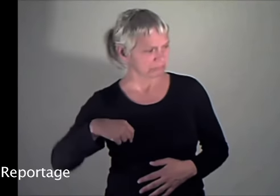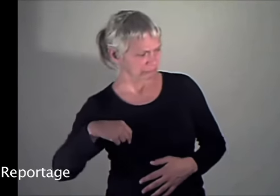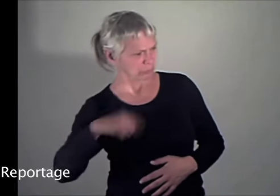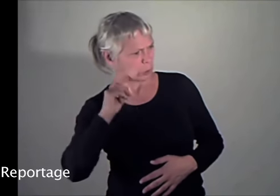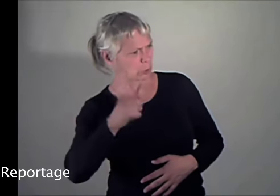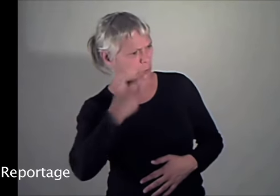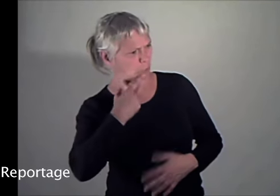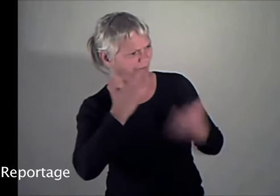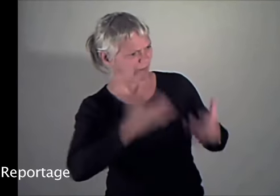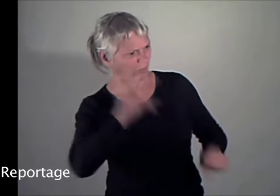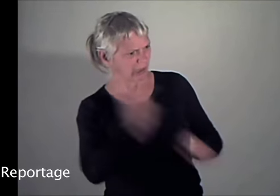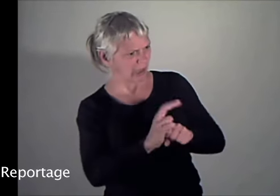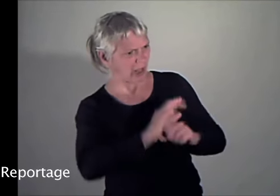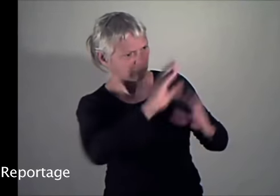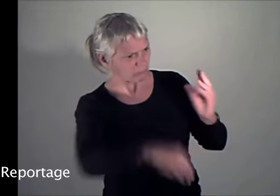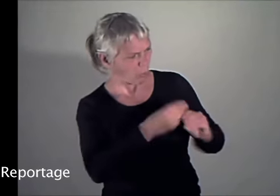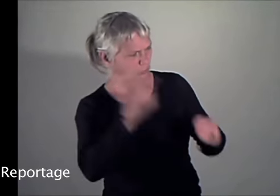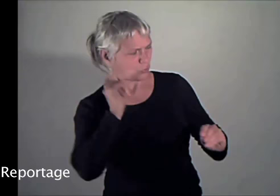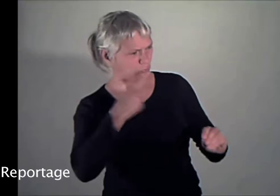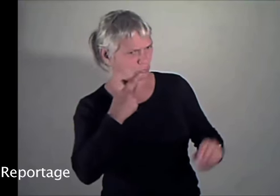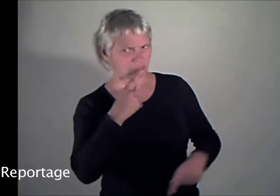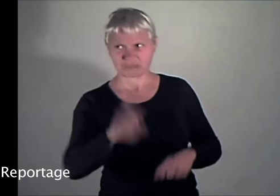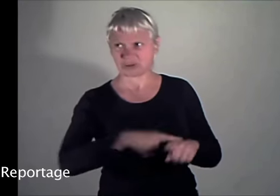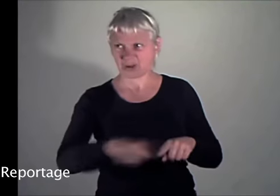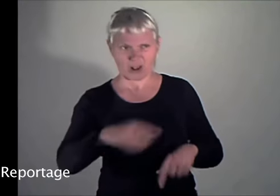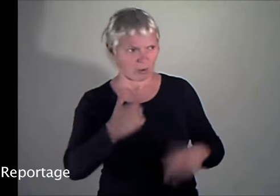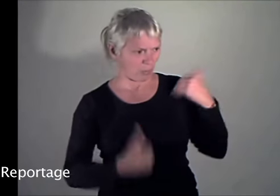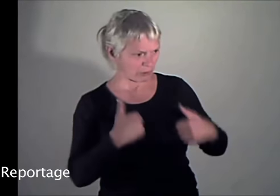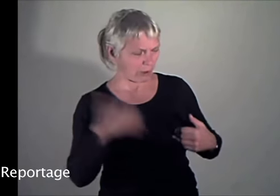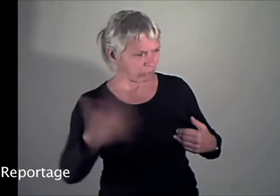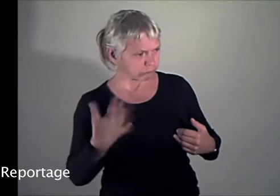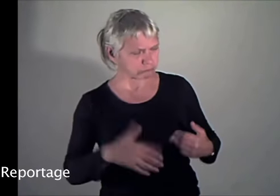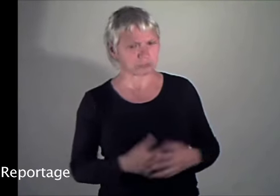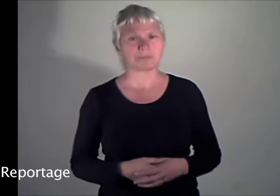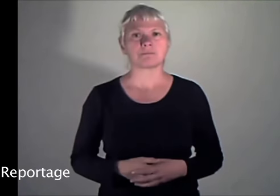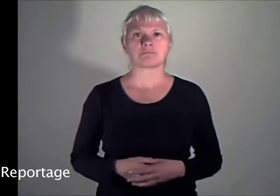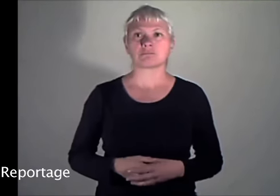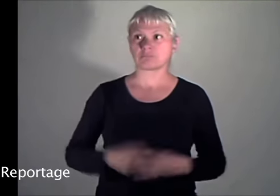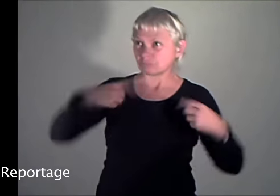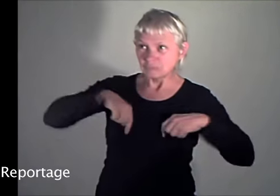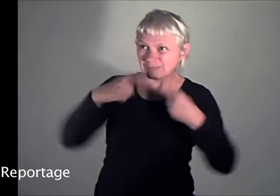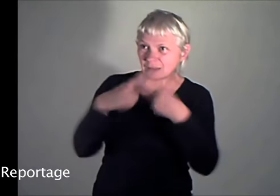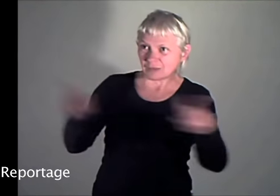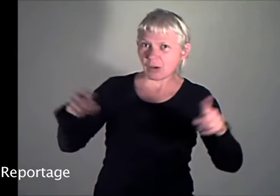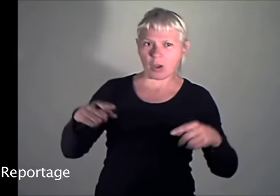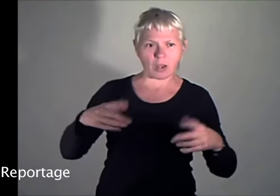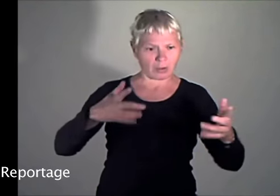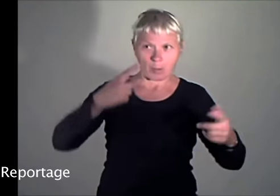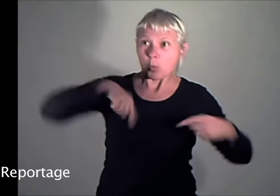veulent garder le monde des sourds. Mais c'est quand même un handicap, c'est quand même bizarre. Mais pour nous, c'est pas ça. Pour nous, la langue des signes, c'est beau,